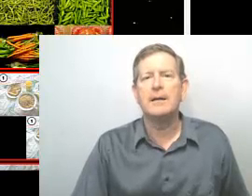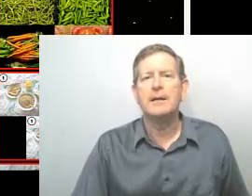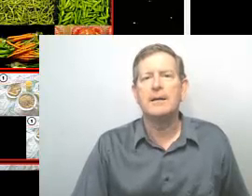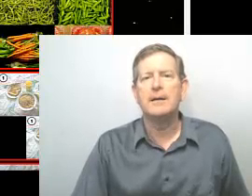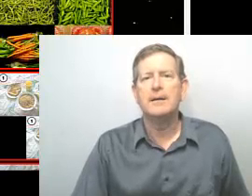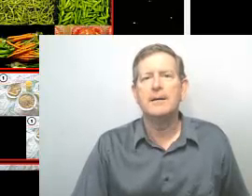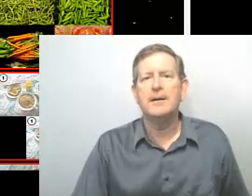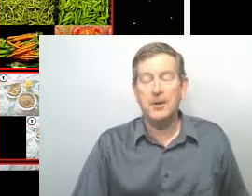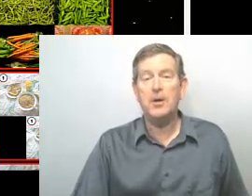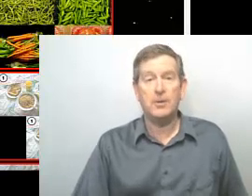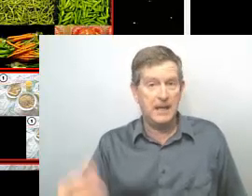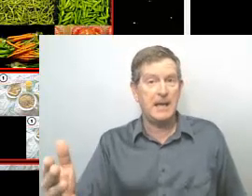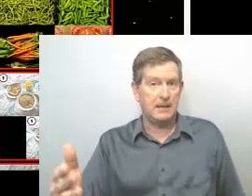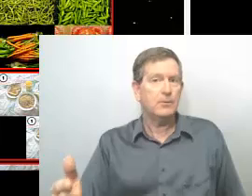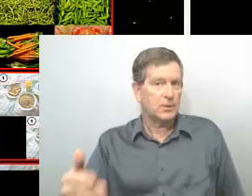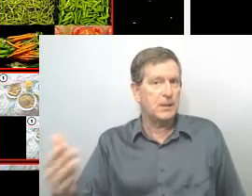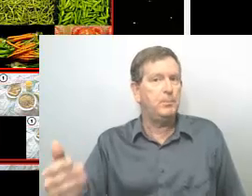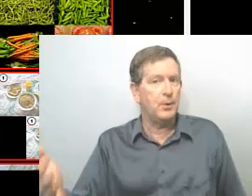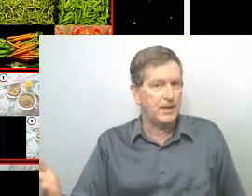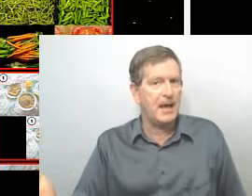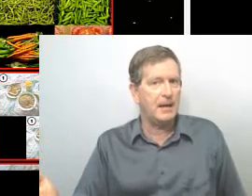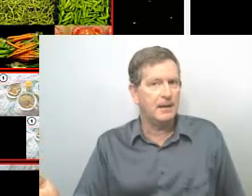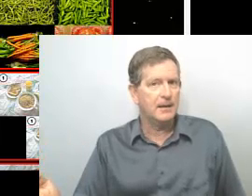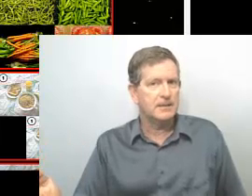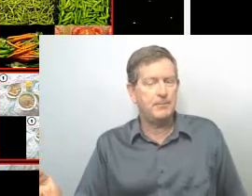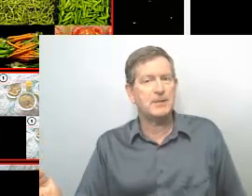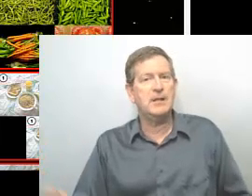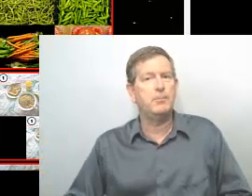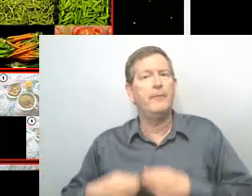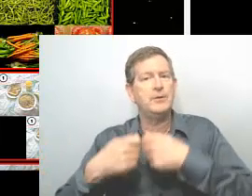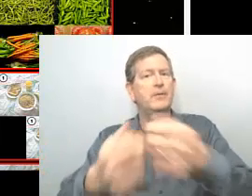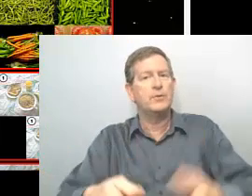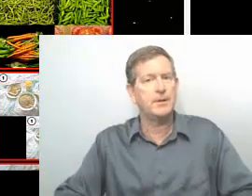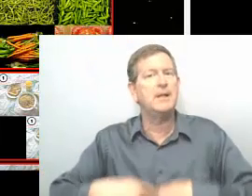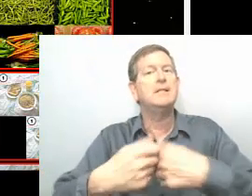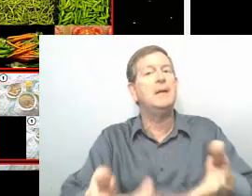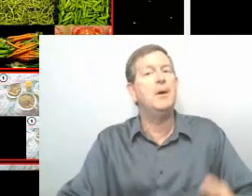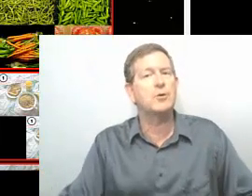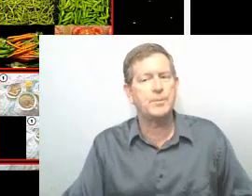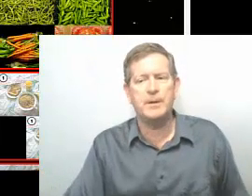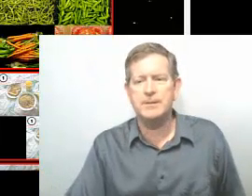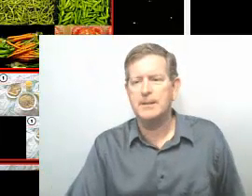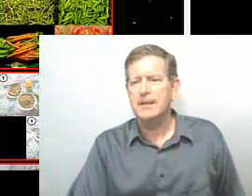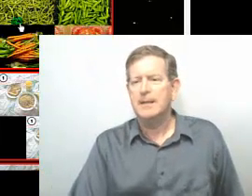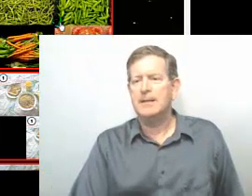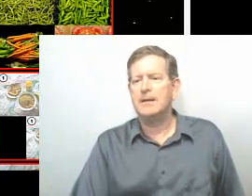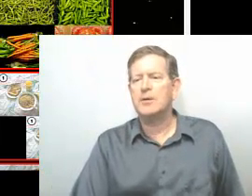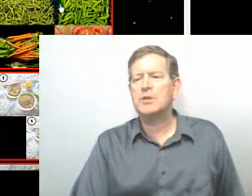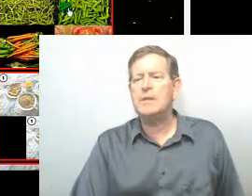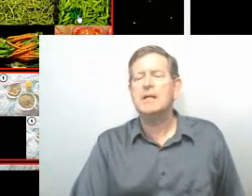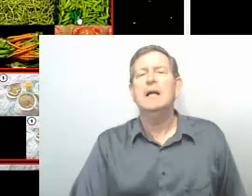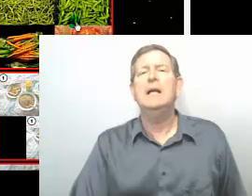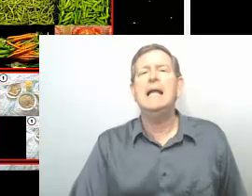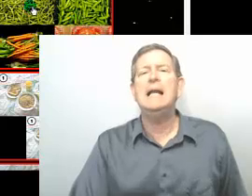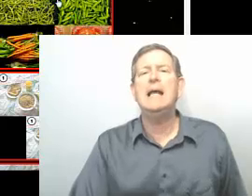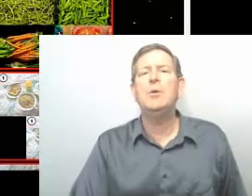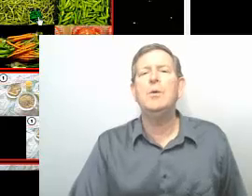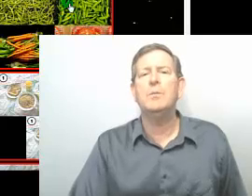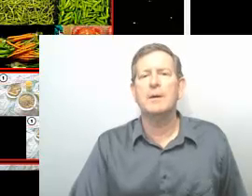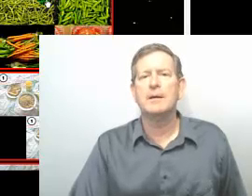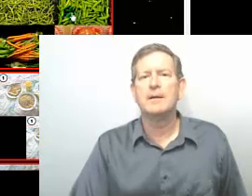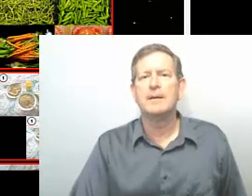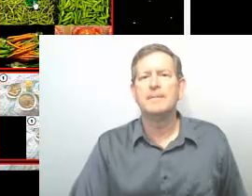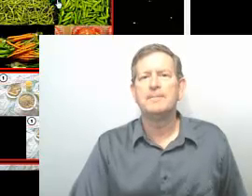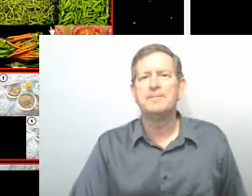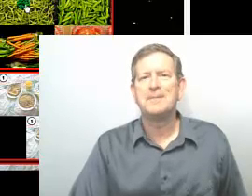devoirs. Encore, les. Donc, c'est pluriel. C'est parce que les professeurs vous en donnent tellement, je pense. Ensuite, les